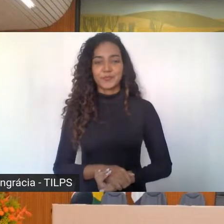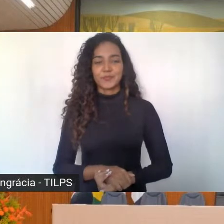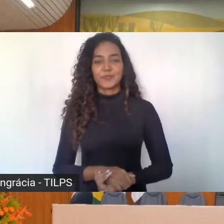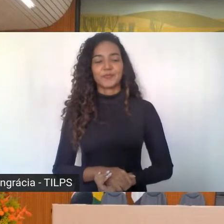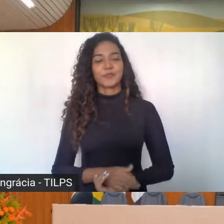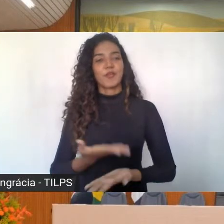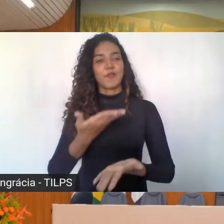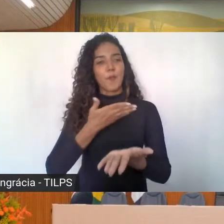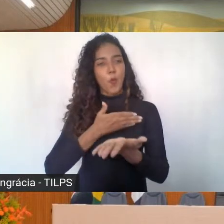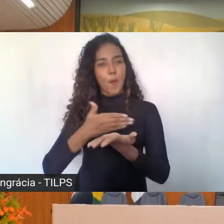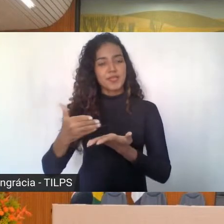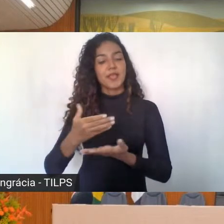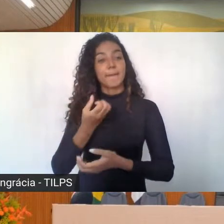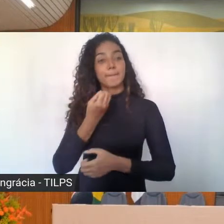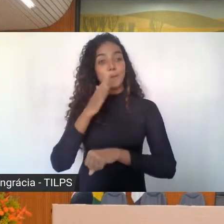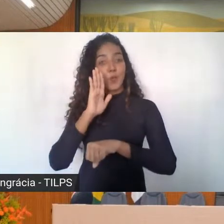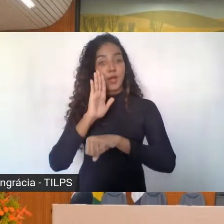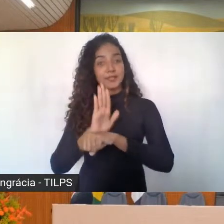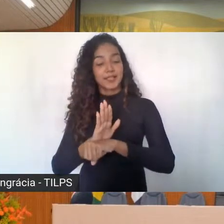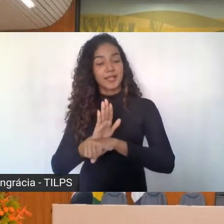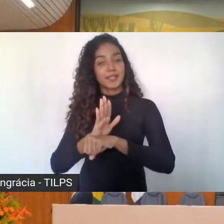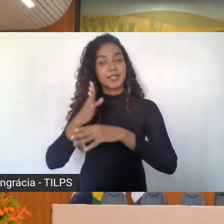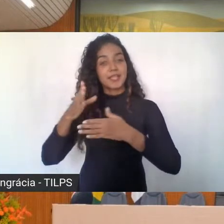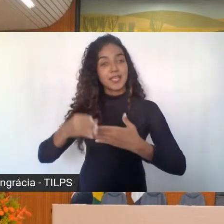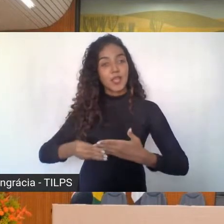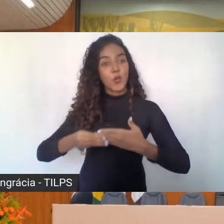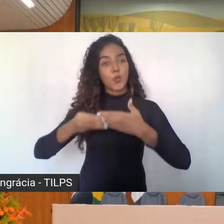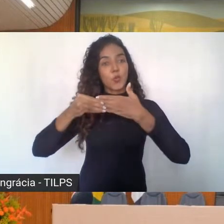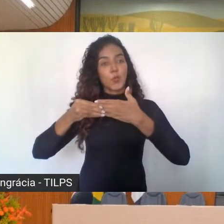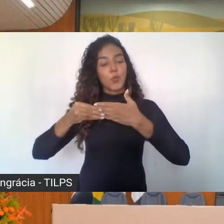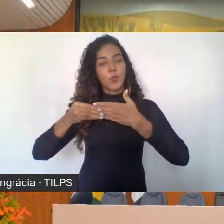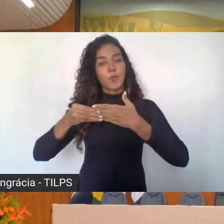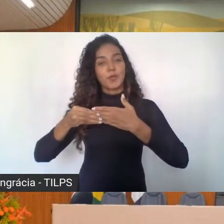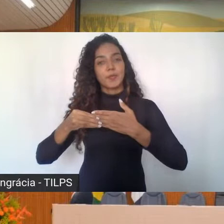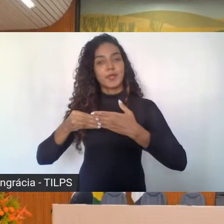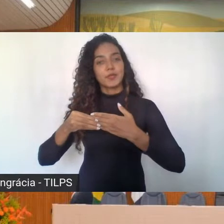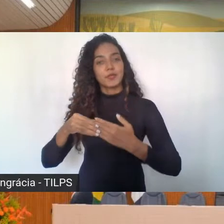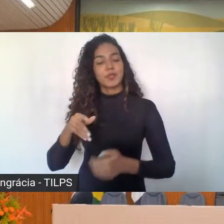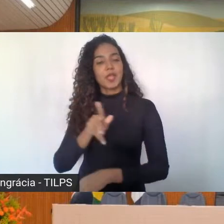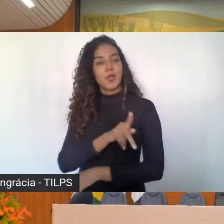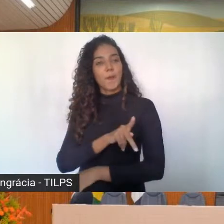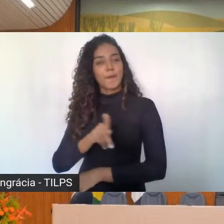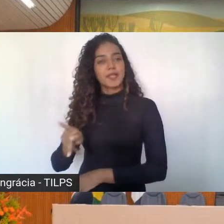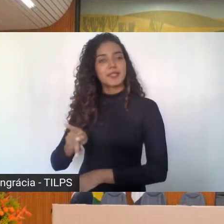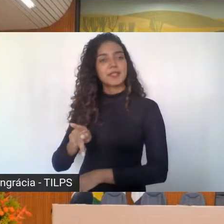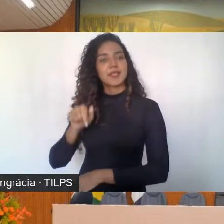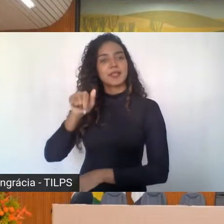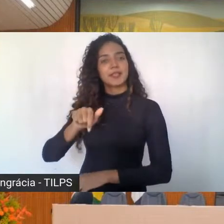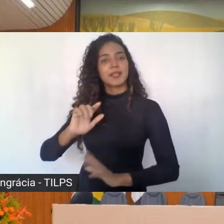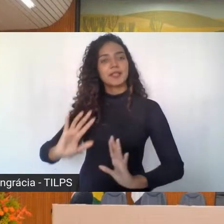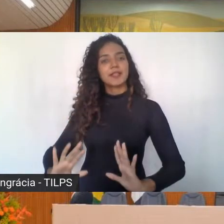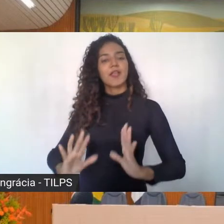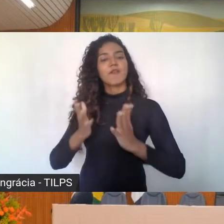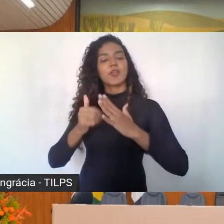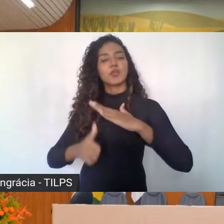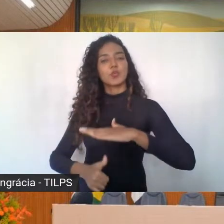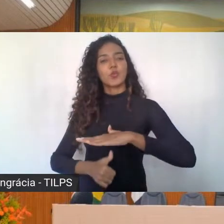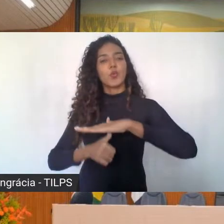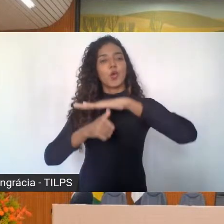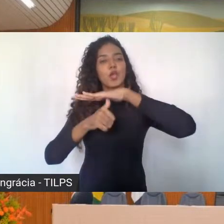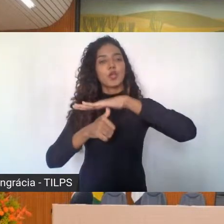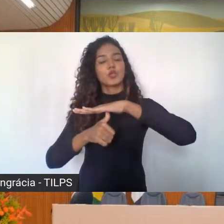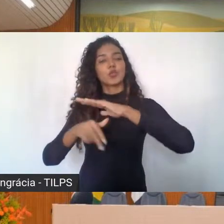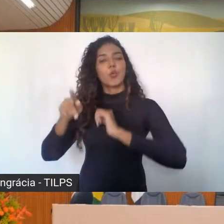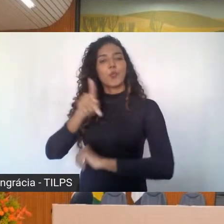recomeçar, boa tarde. Eu cumprimento então o presidente dessa solenidade, o nosso reitor, o professor